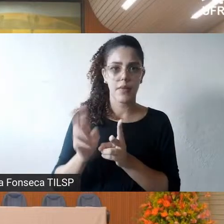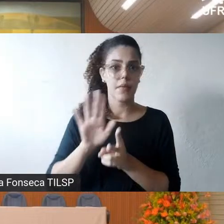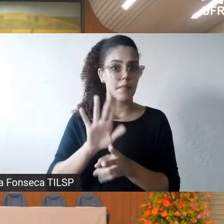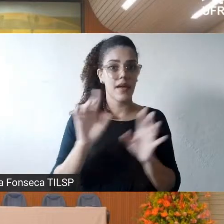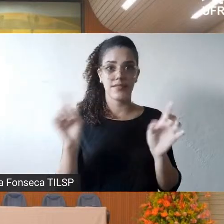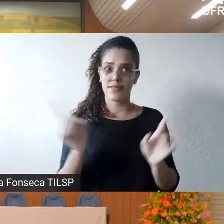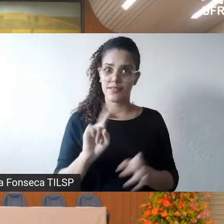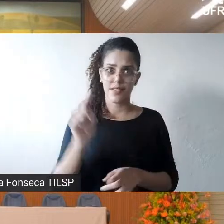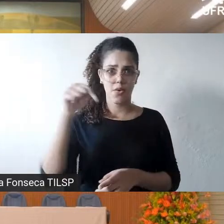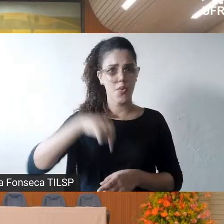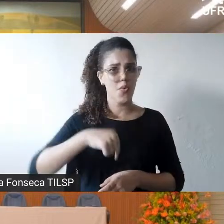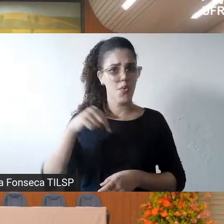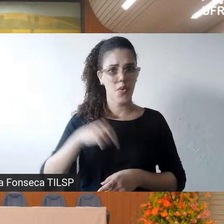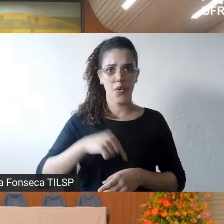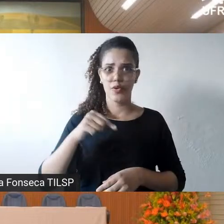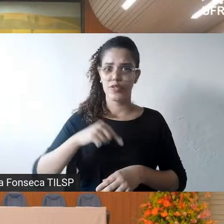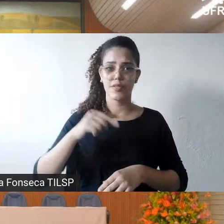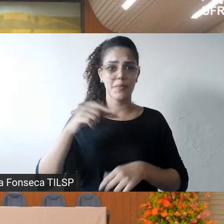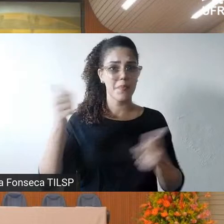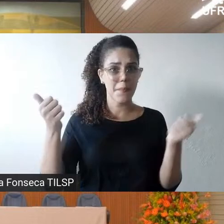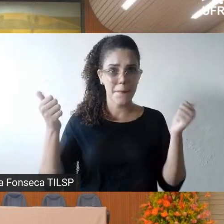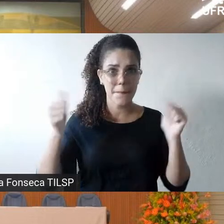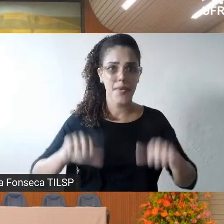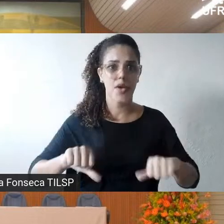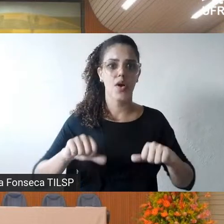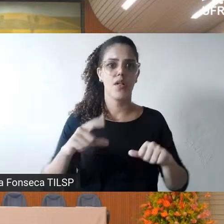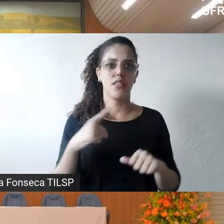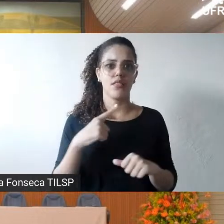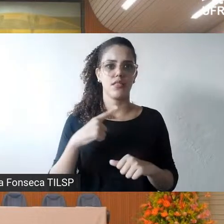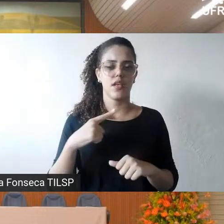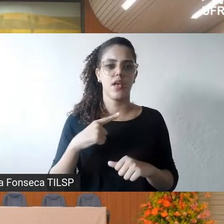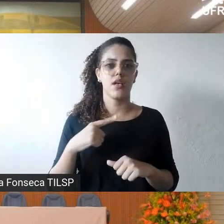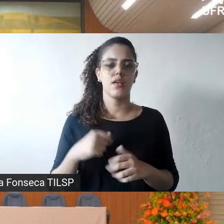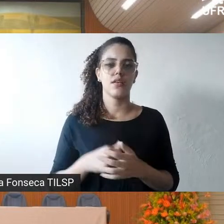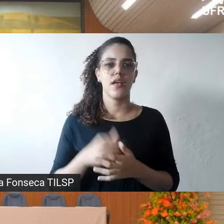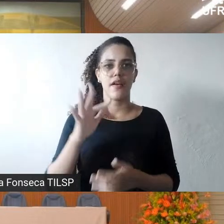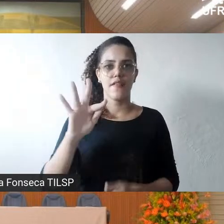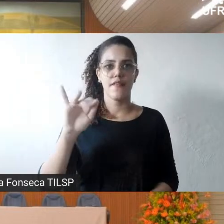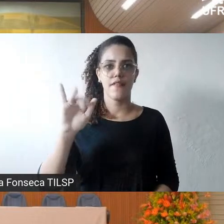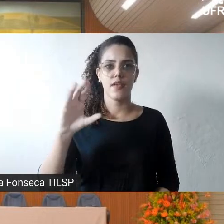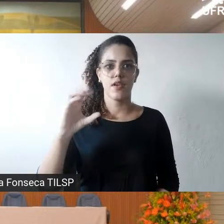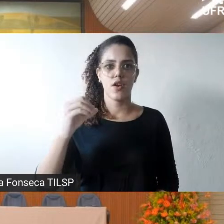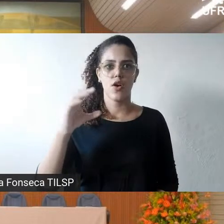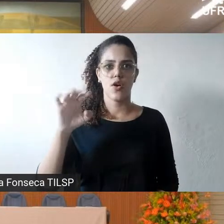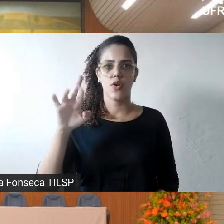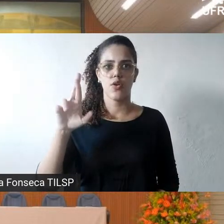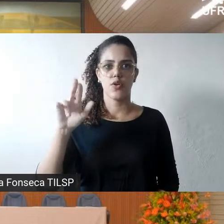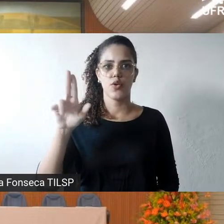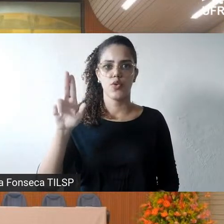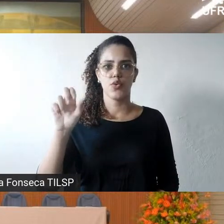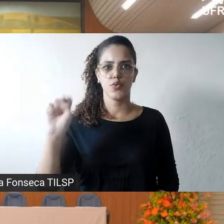Não dito por mim, dito por organismos como, por exemplo, a Fiocruz. Então, precisamos ter